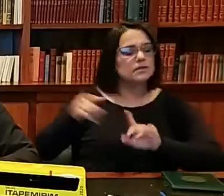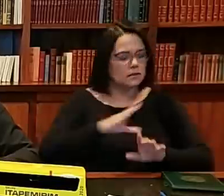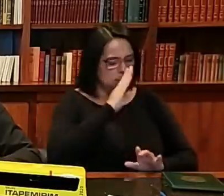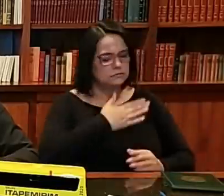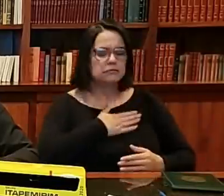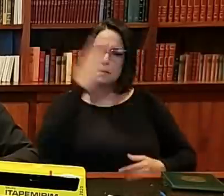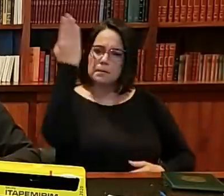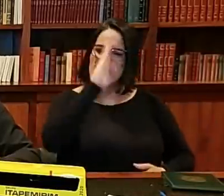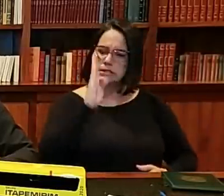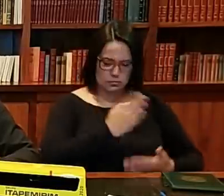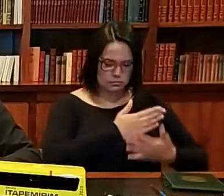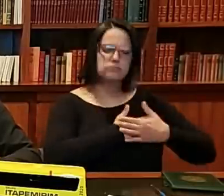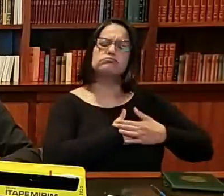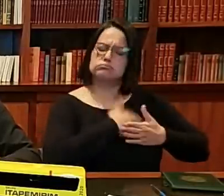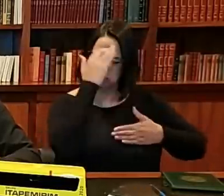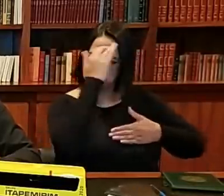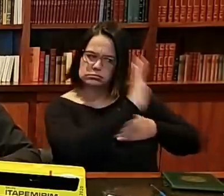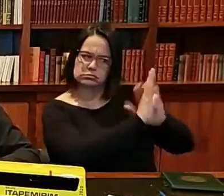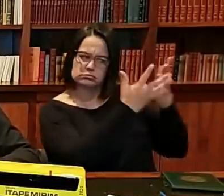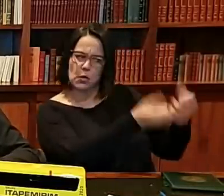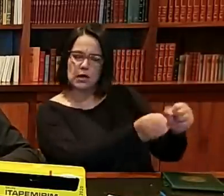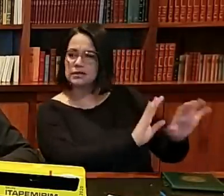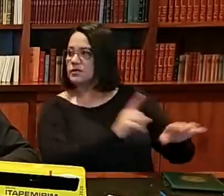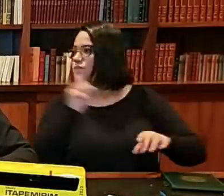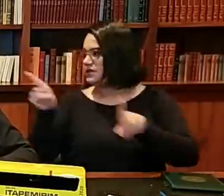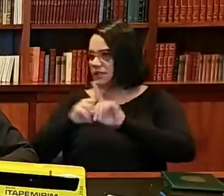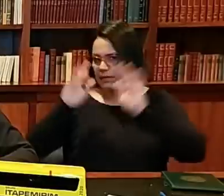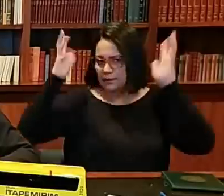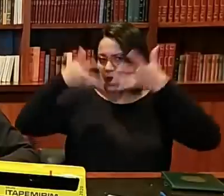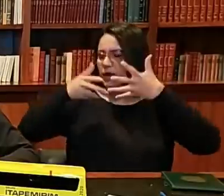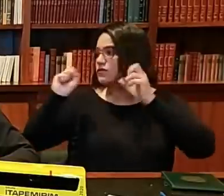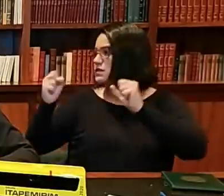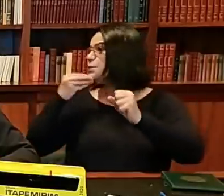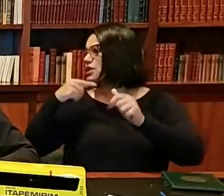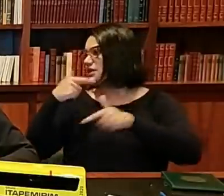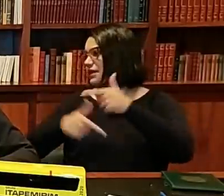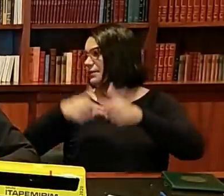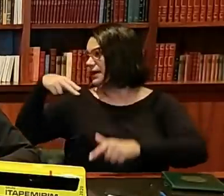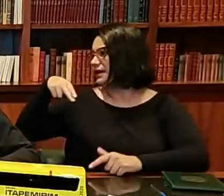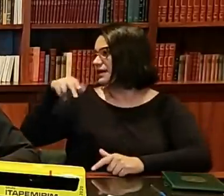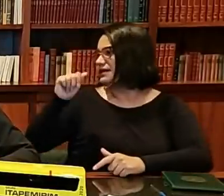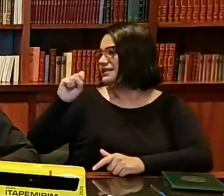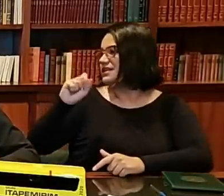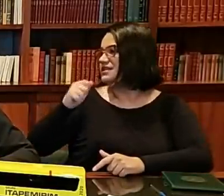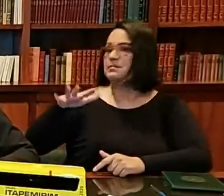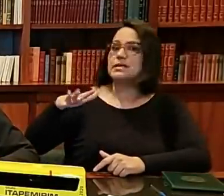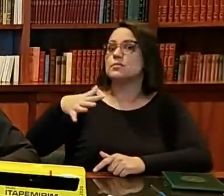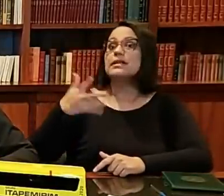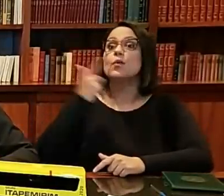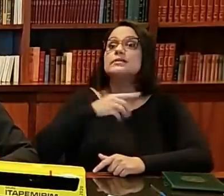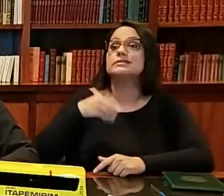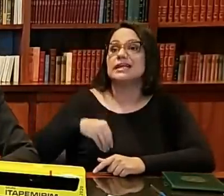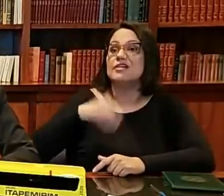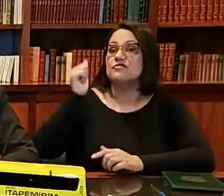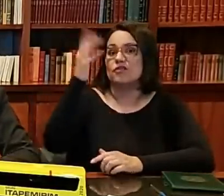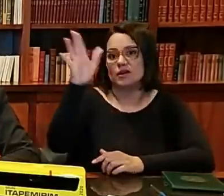patriotismo conosco. Né? Todos nós. É, você também, né, Marcão? Você podia estar na NASA agora. Quanto é que você? Por alto, por baixo, podia estar ganhando quanto